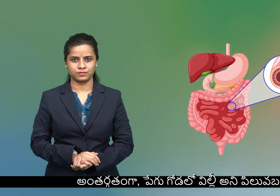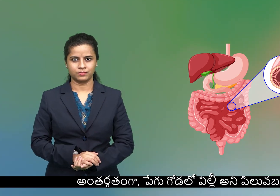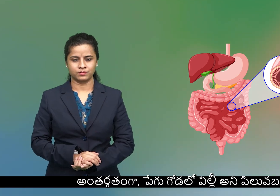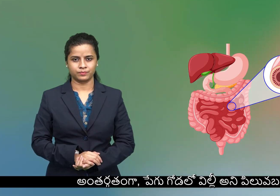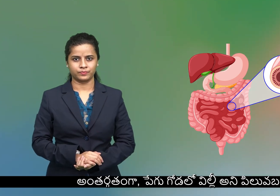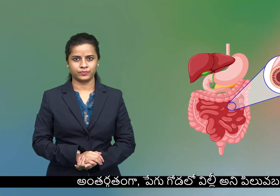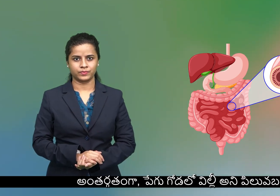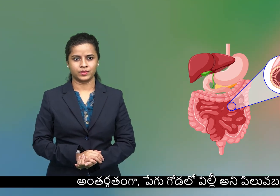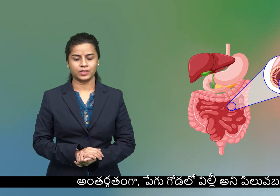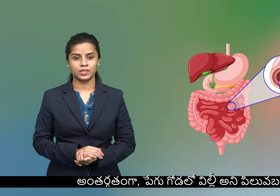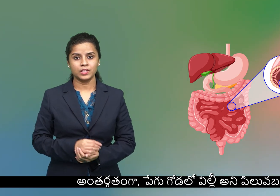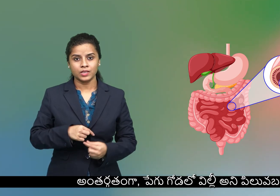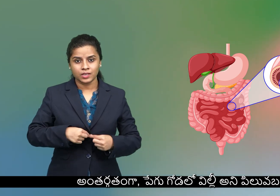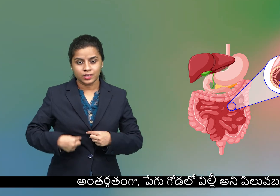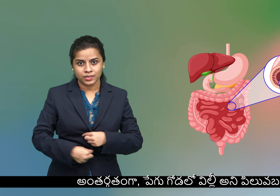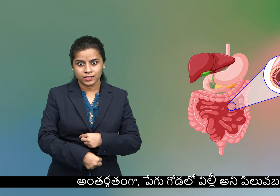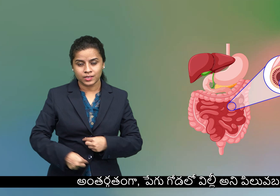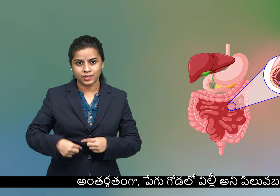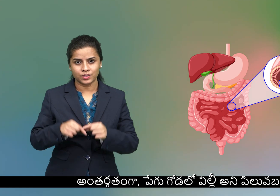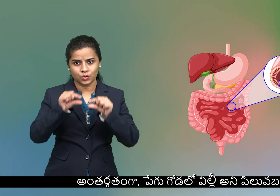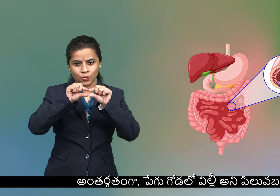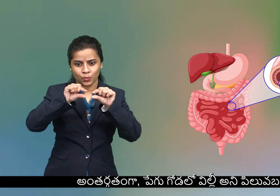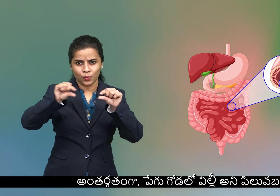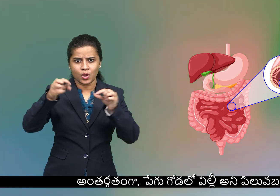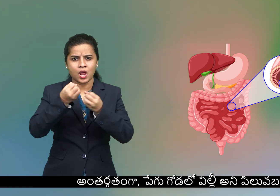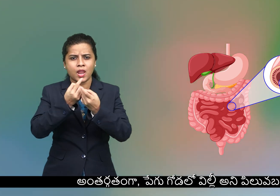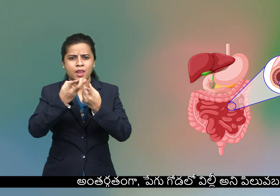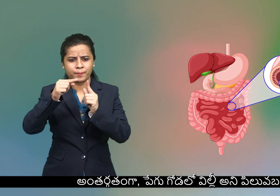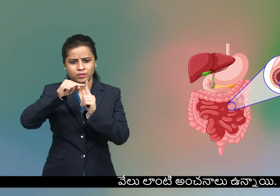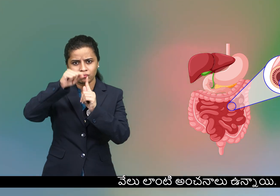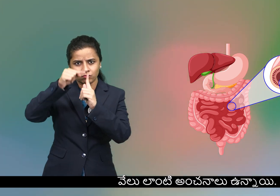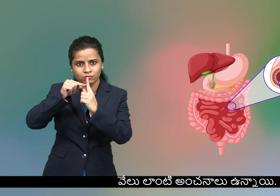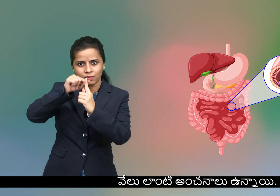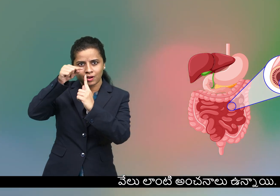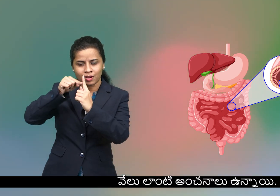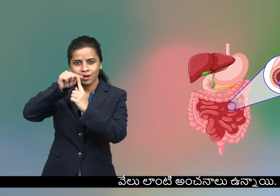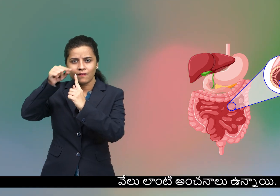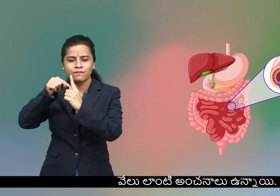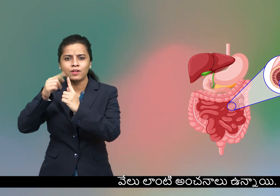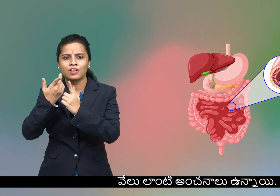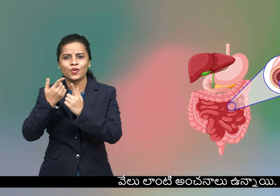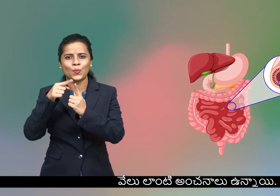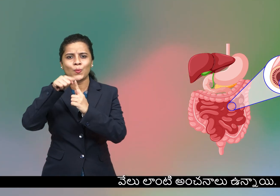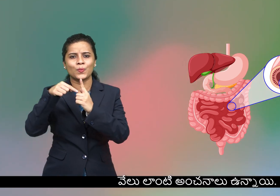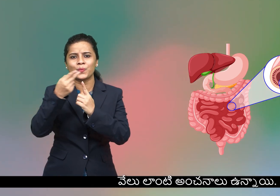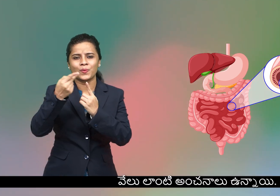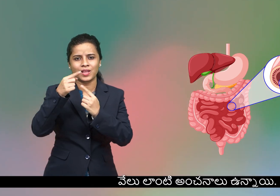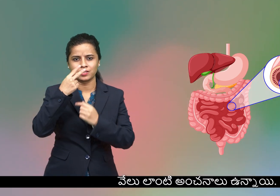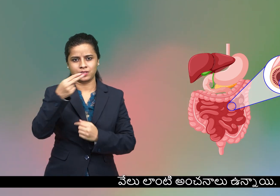అంతర్గతంగా పేగు గోడలో విల్లీ అని పిలవబడే అనేక వేలులాంటి అంచనాలు ఉన్నాయి.